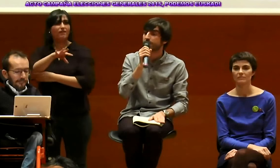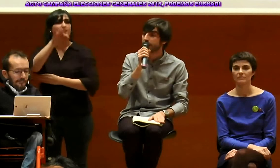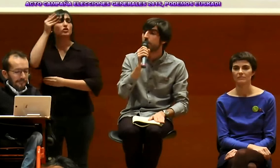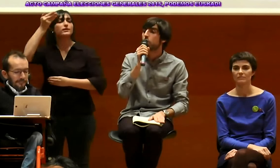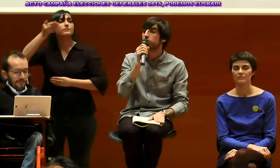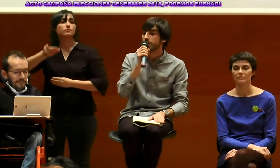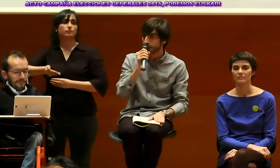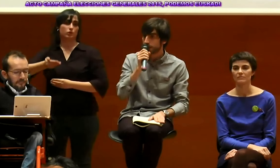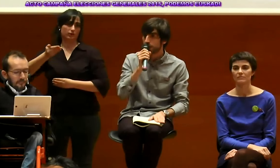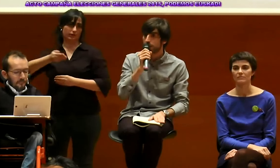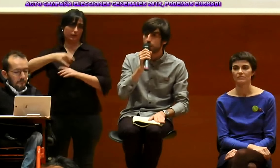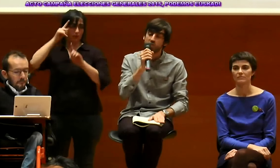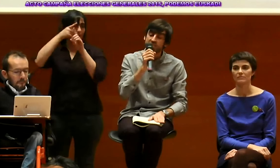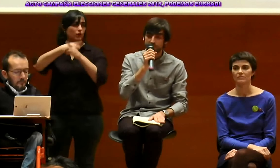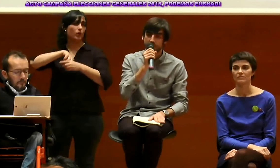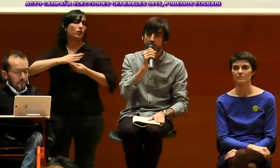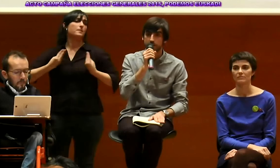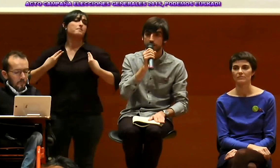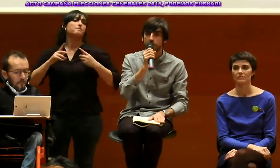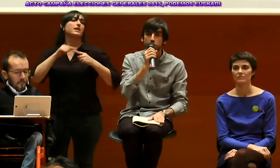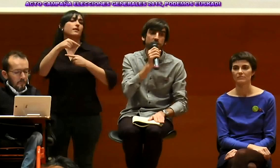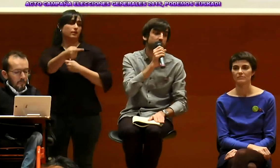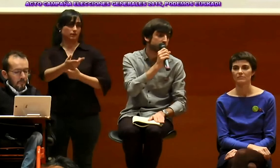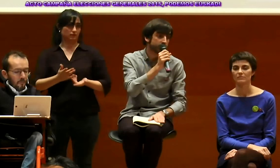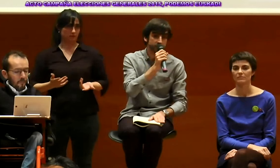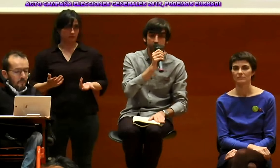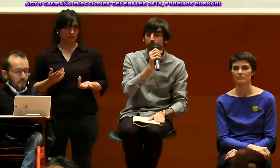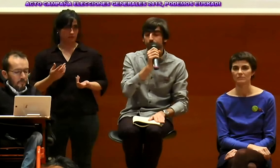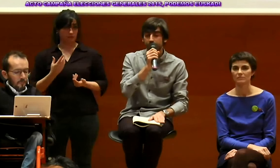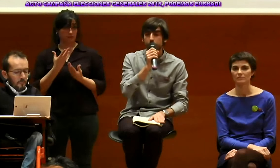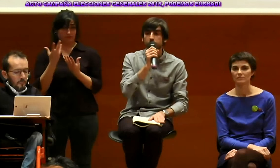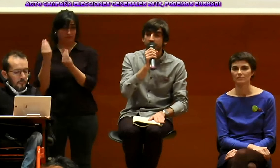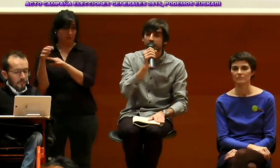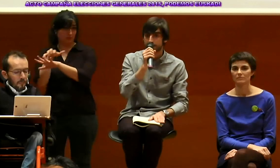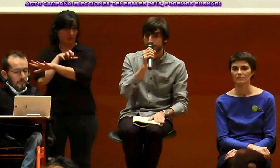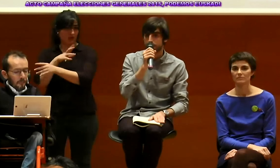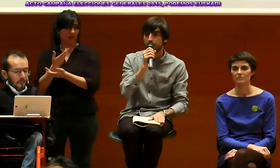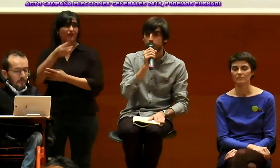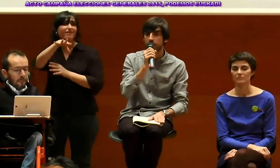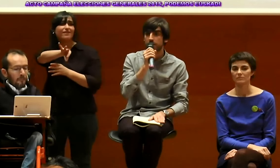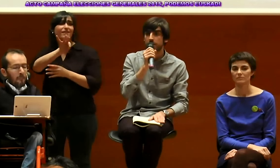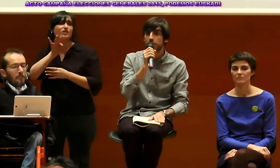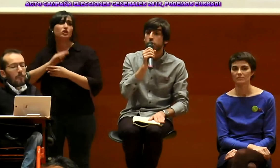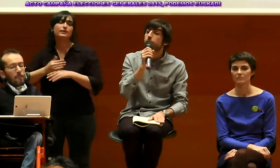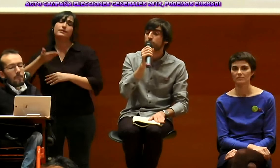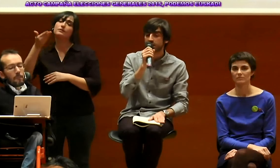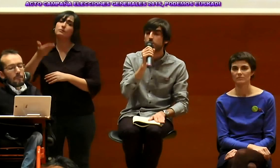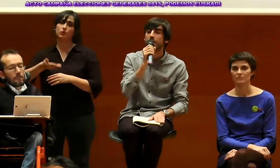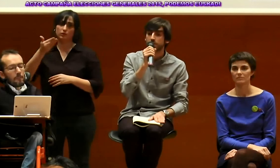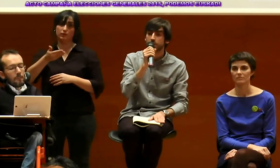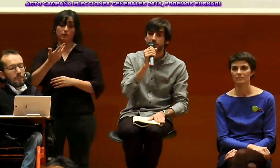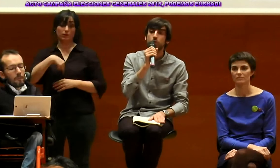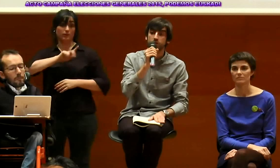nuestra vida cotidiana. Muchísimas de ellas. Son decisiones cruciales para Euskadi, son, por